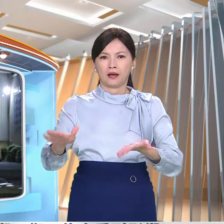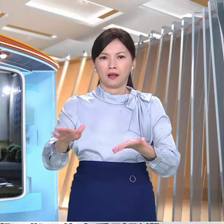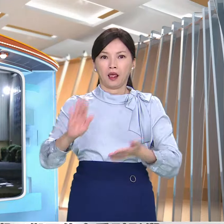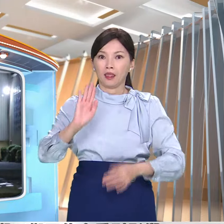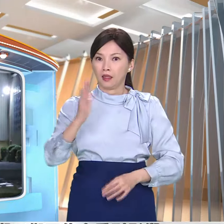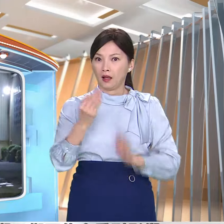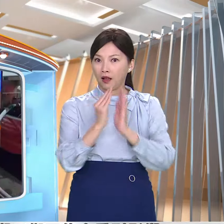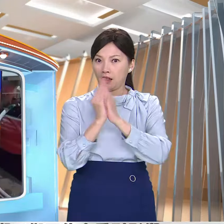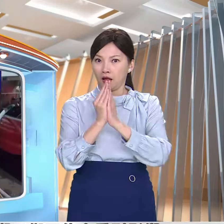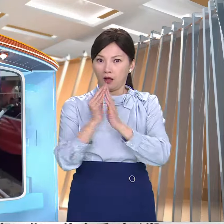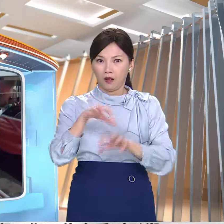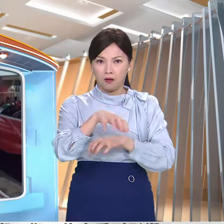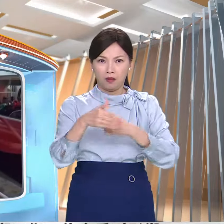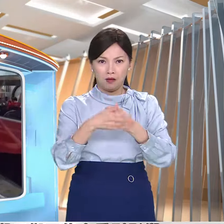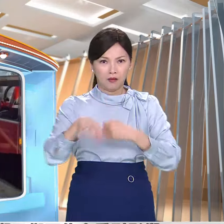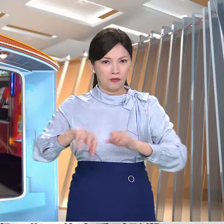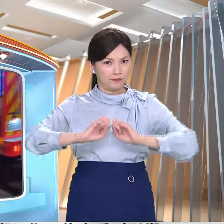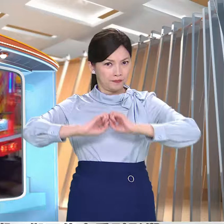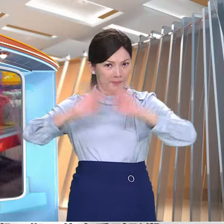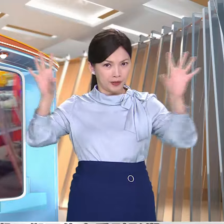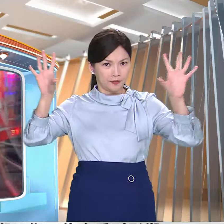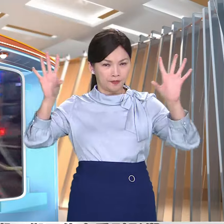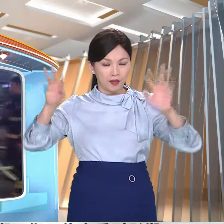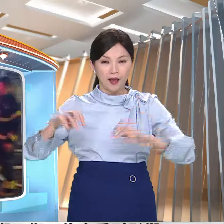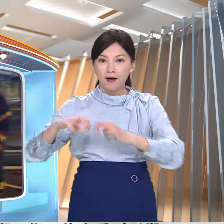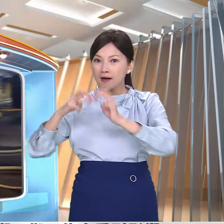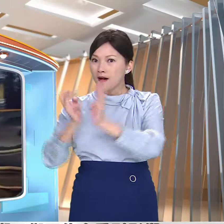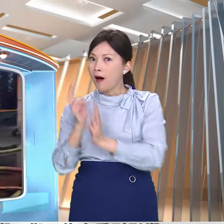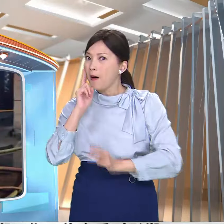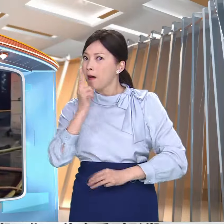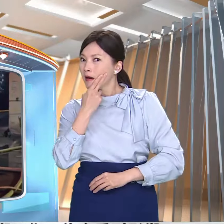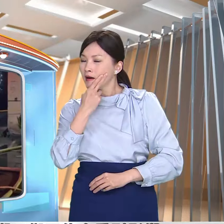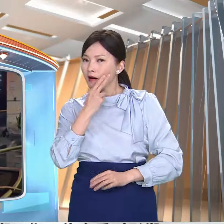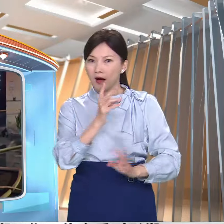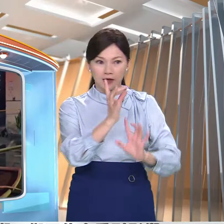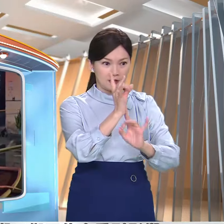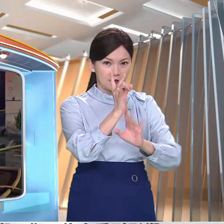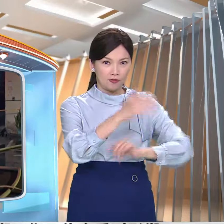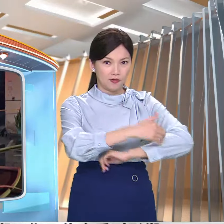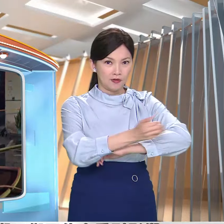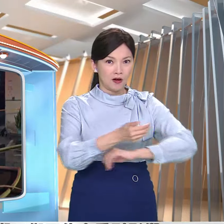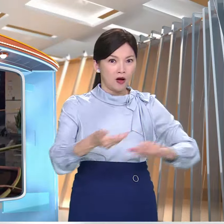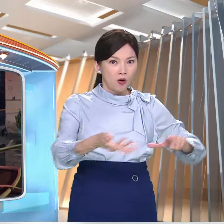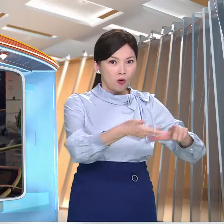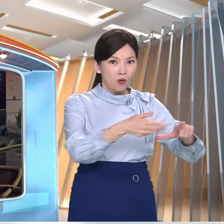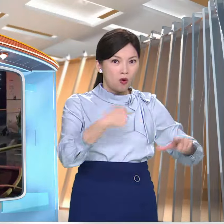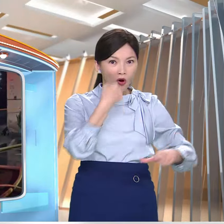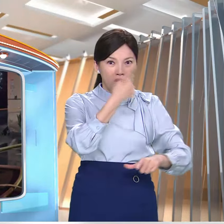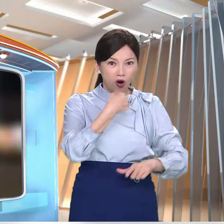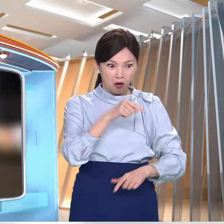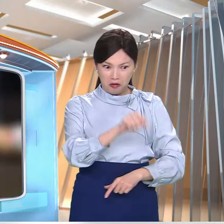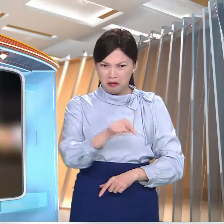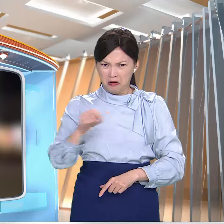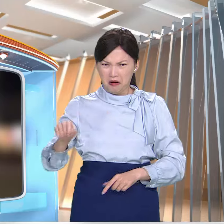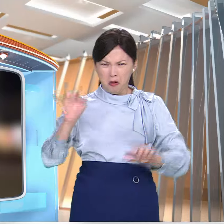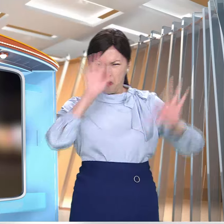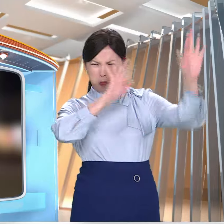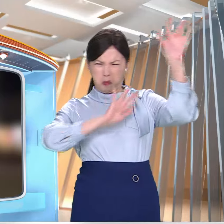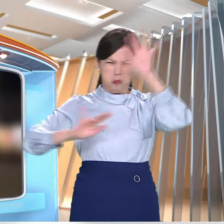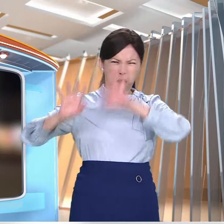还有新竹县湖口乡可能会受到影响，请民众要注意防护。